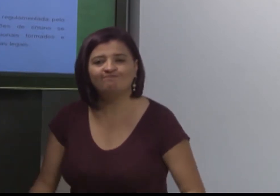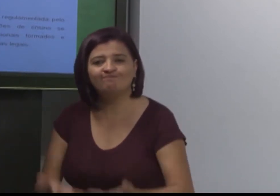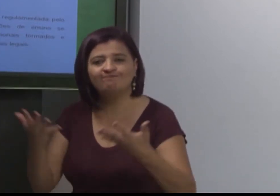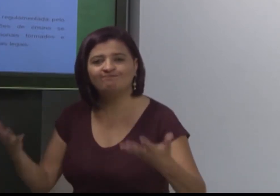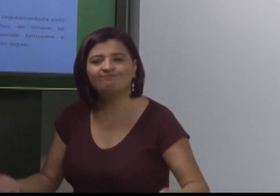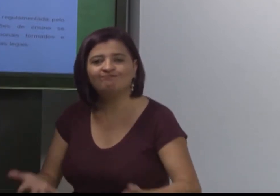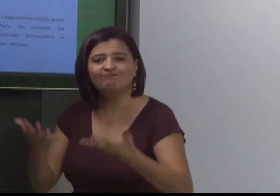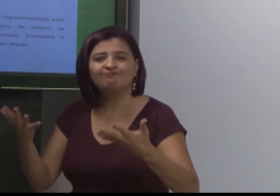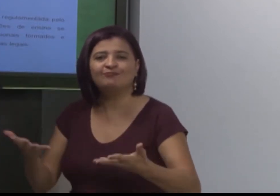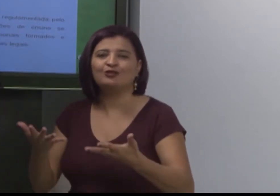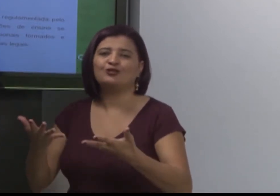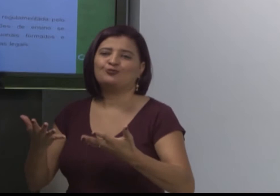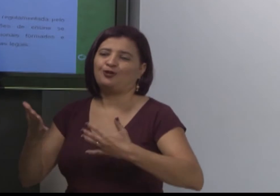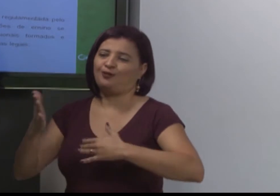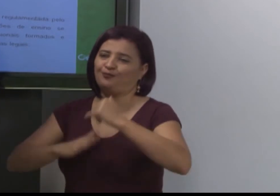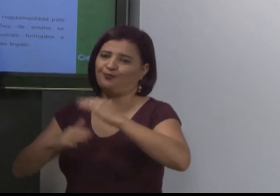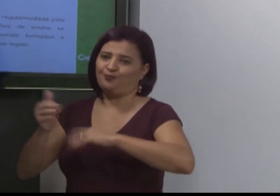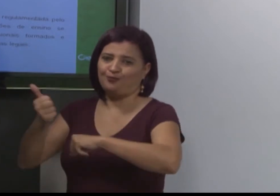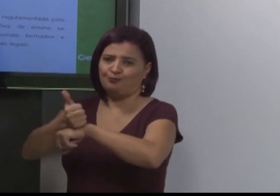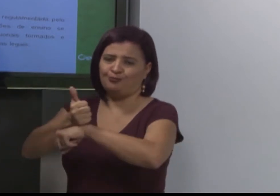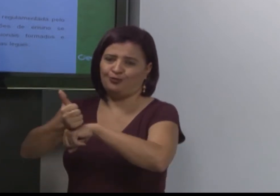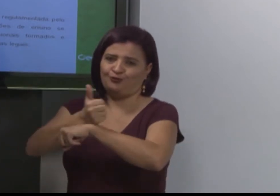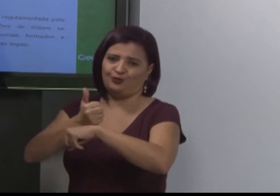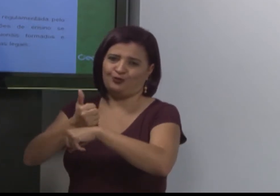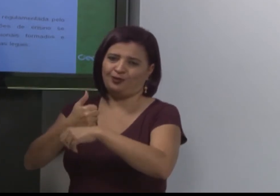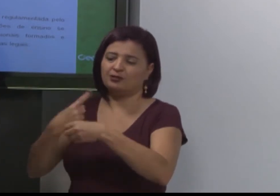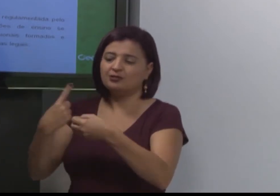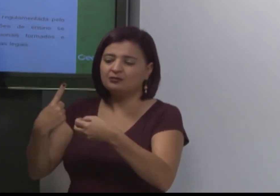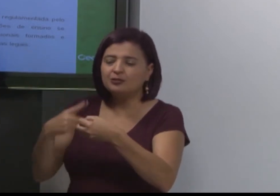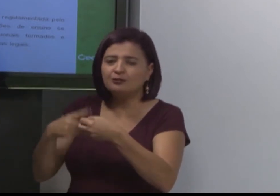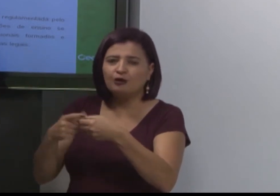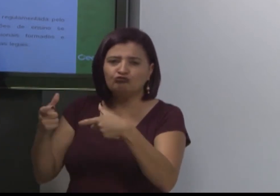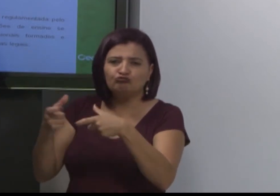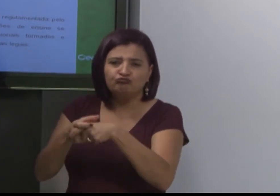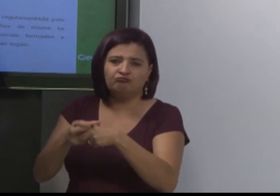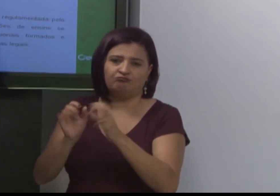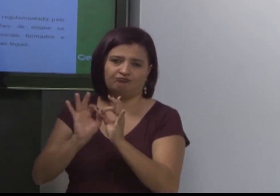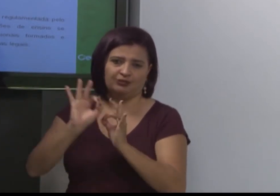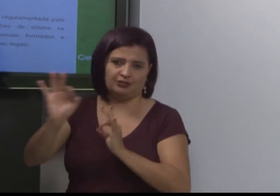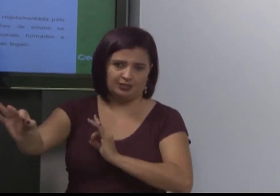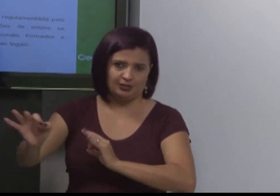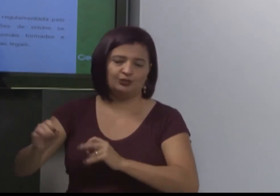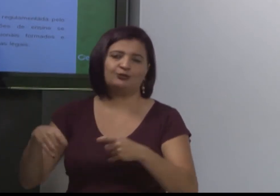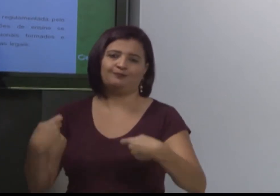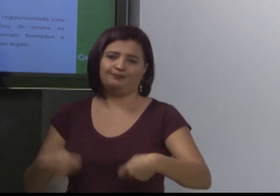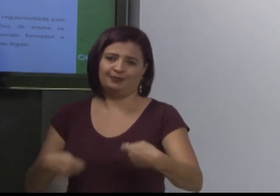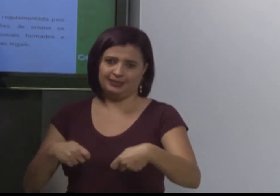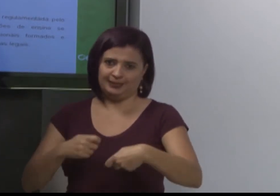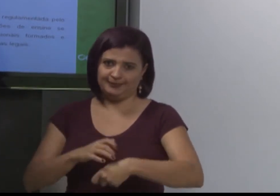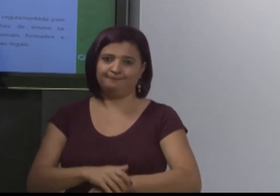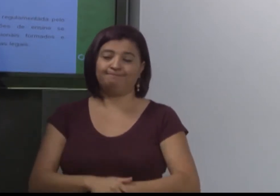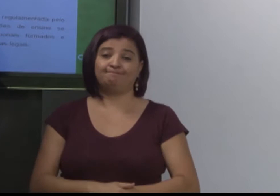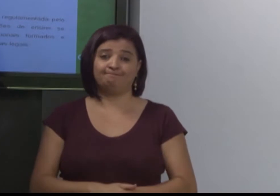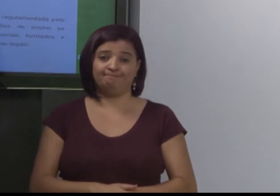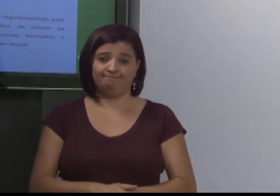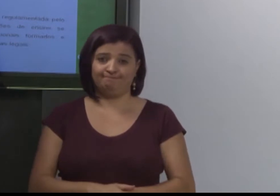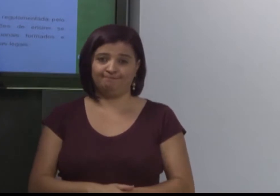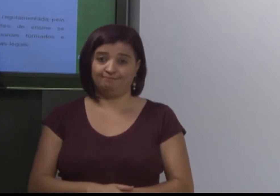nós estimulemos a formação de profissionais em cidades pequenas, cidades distantes,